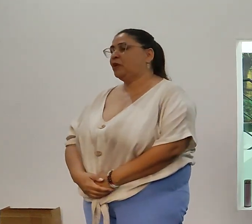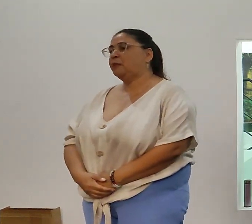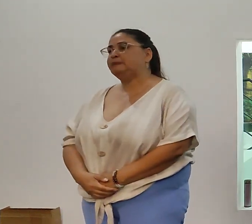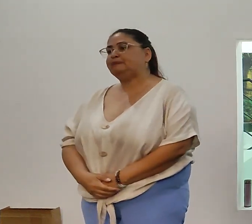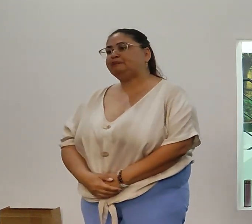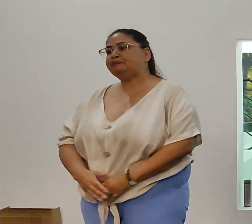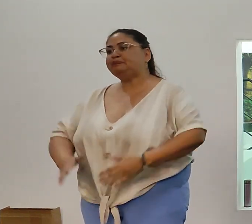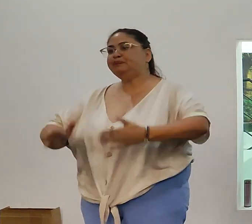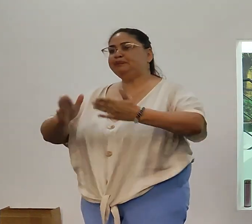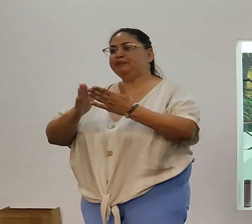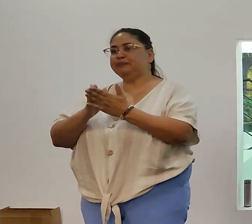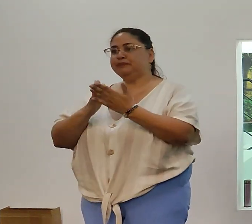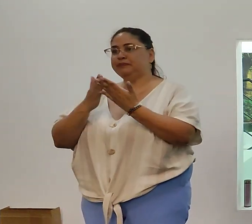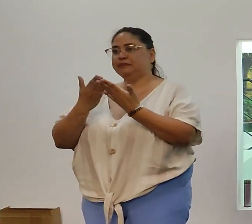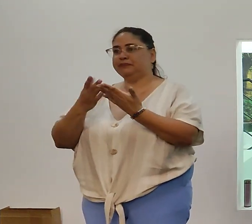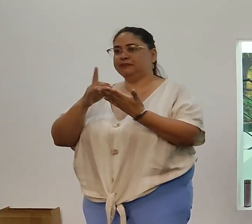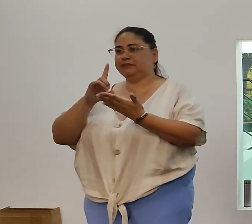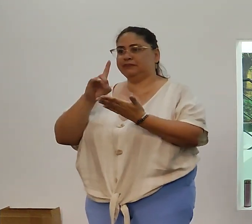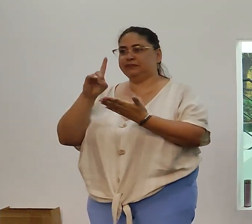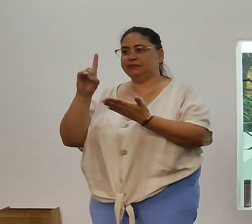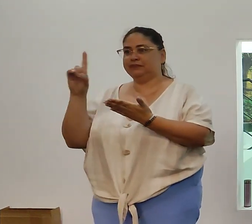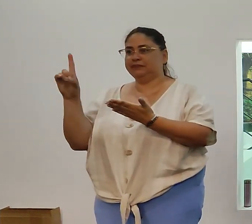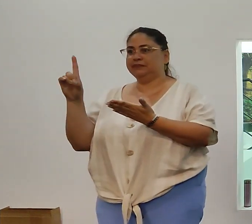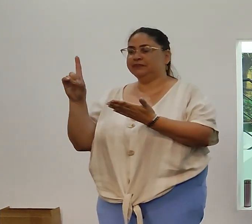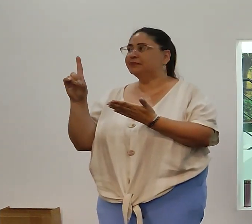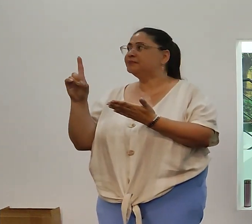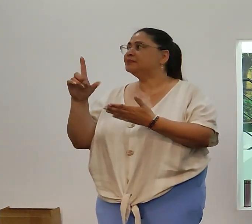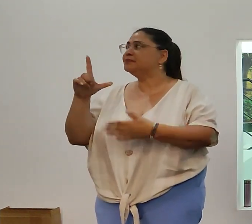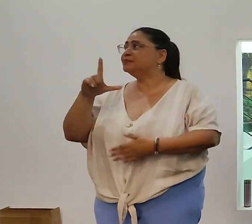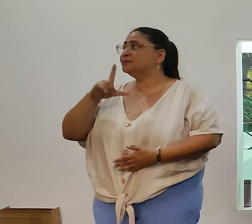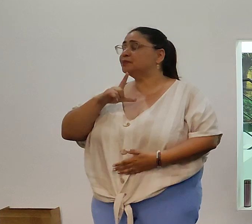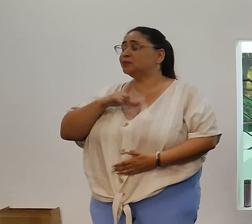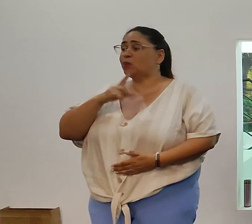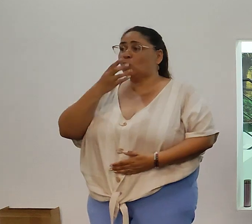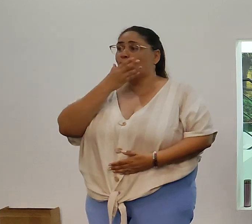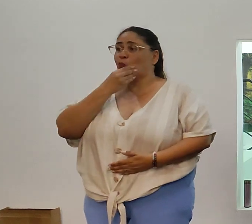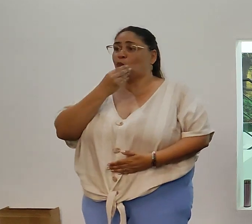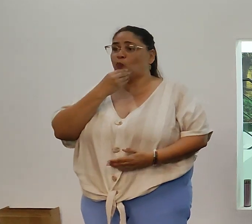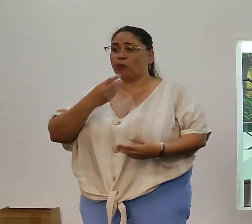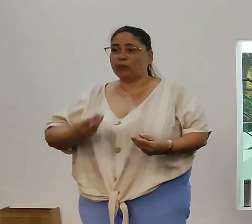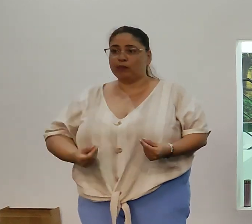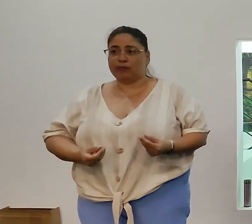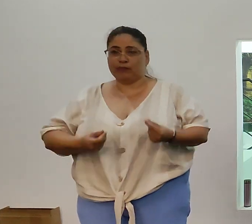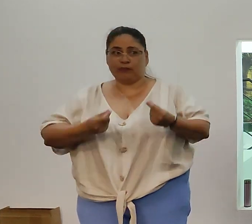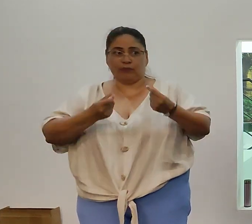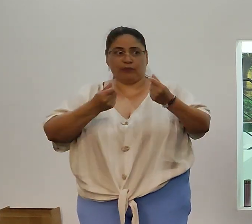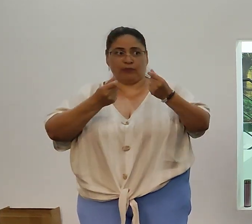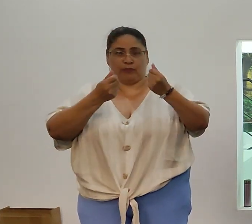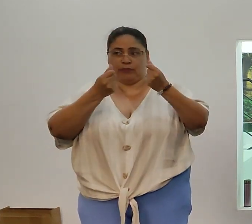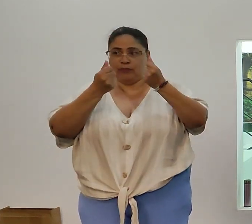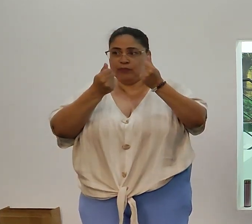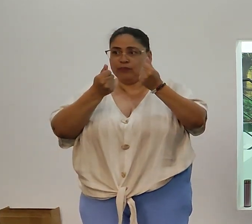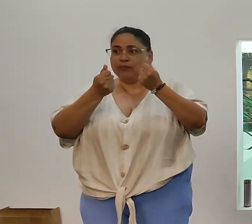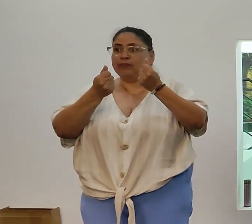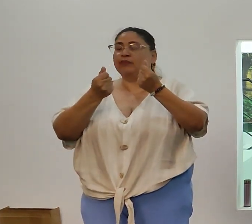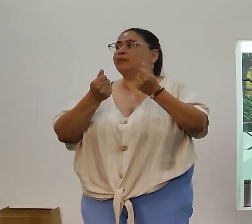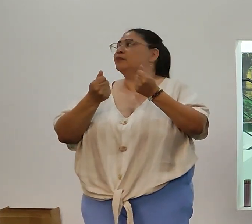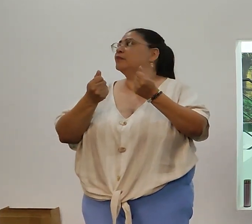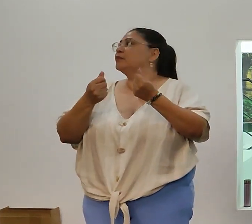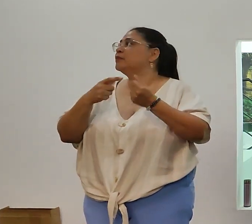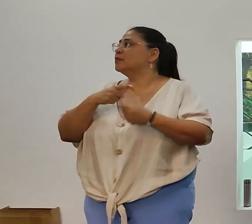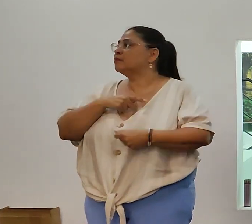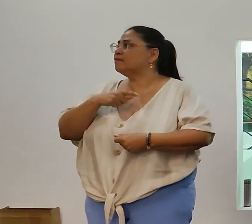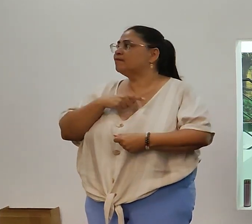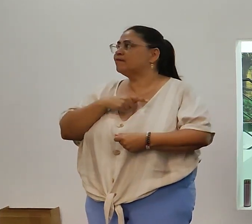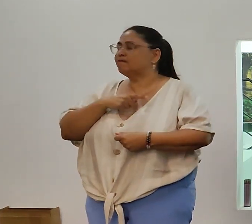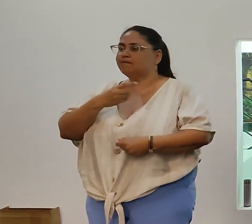Assim diz a palavra do Senhor. Havia um homem rico que se vestia de púrpura e de linho fino e vivia no